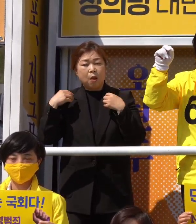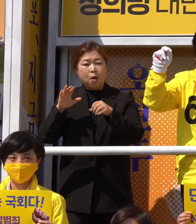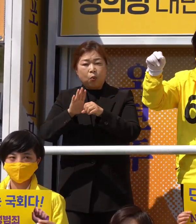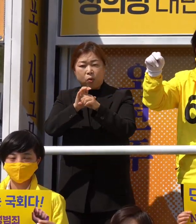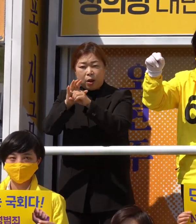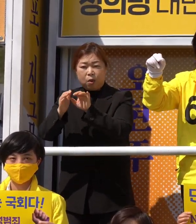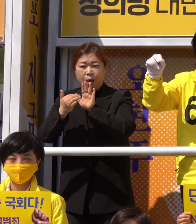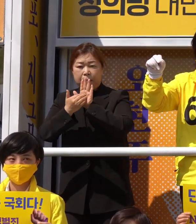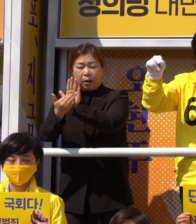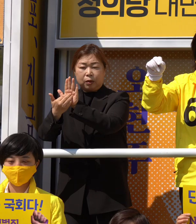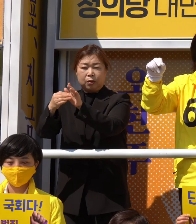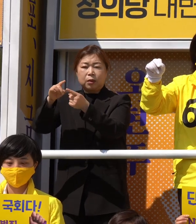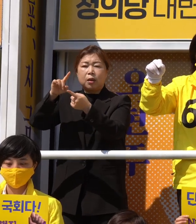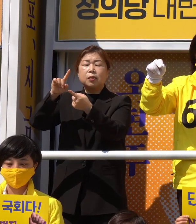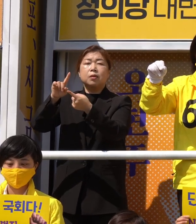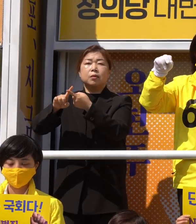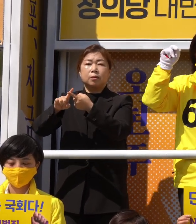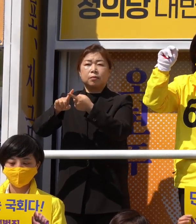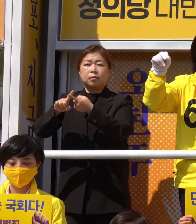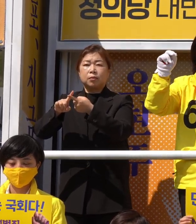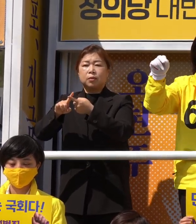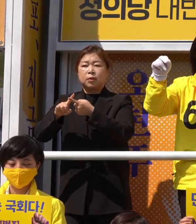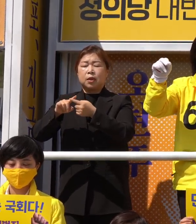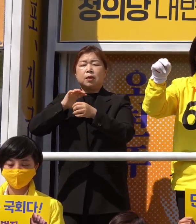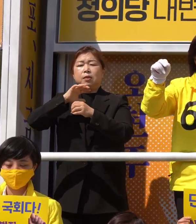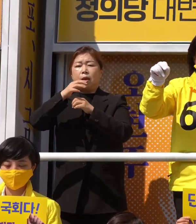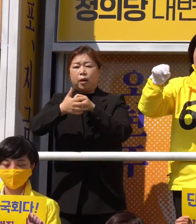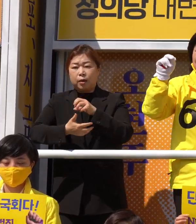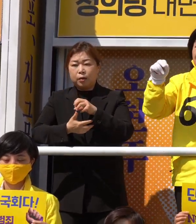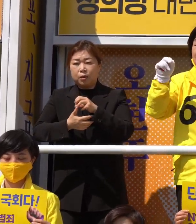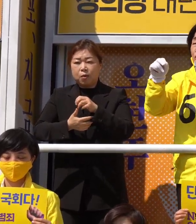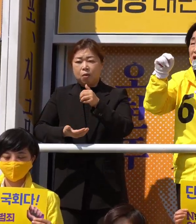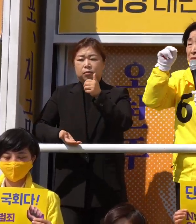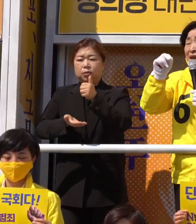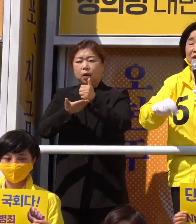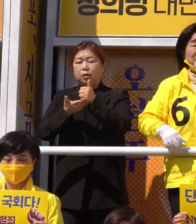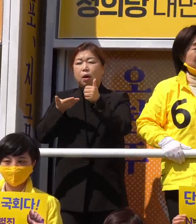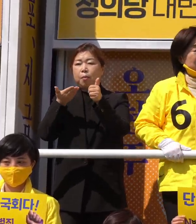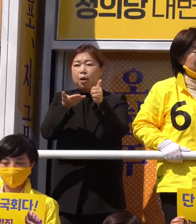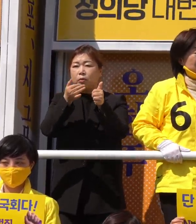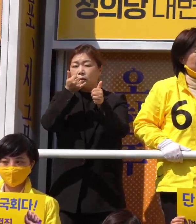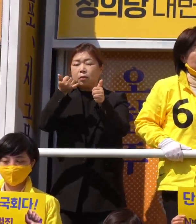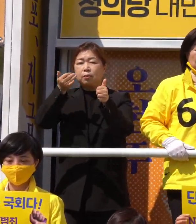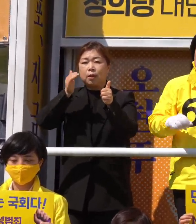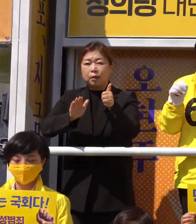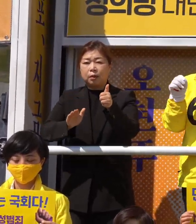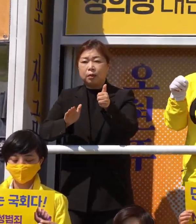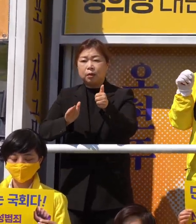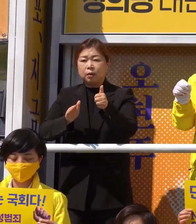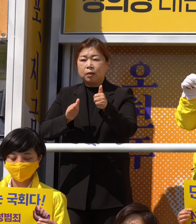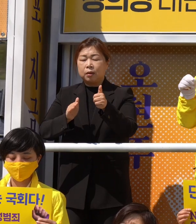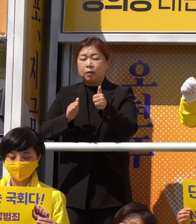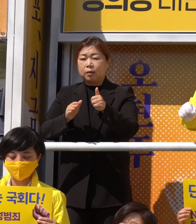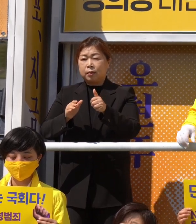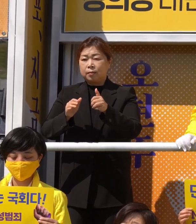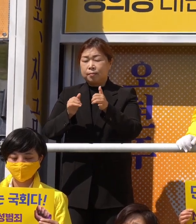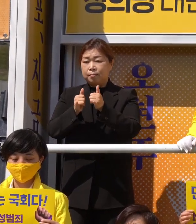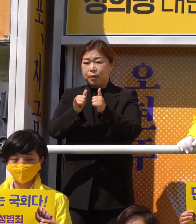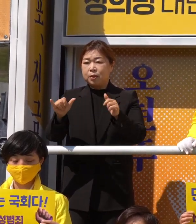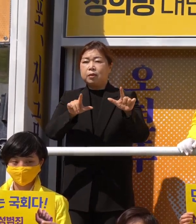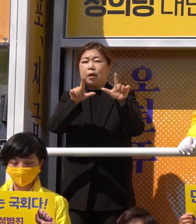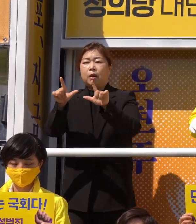코로나19 방역은 세계에서 찬사를 받고 있지만은 민생위기,